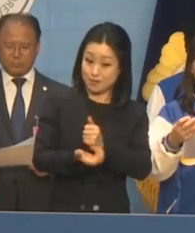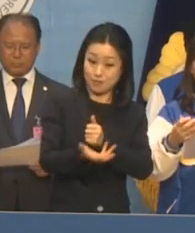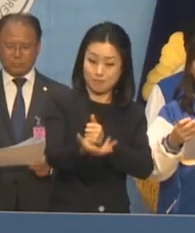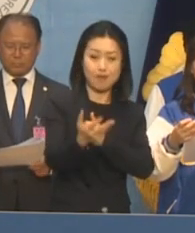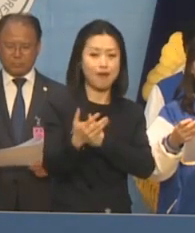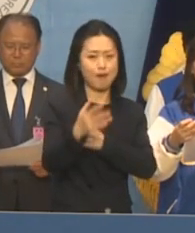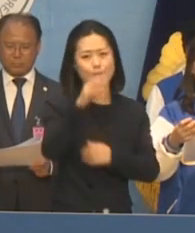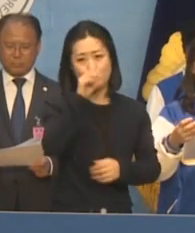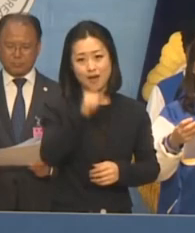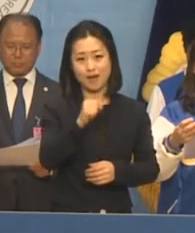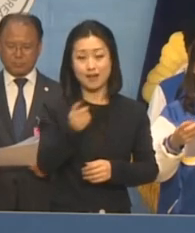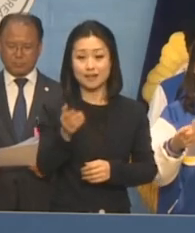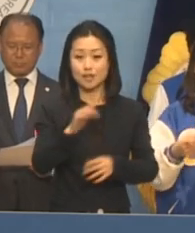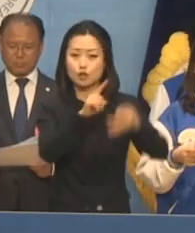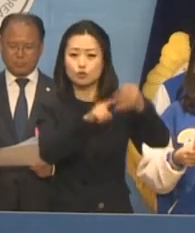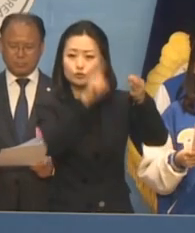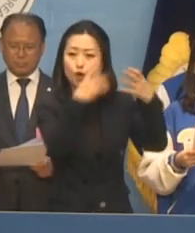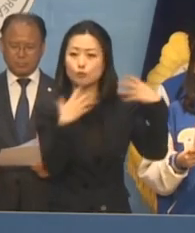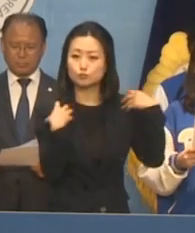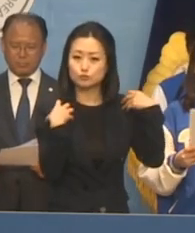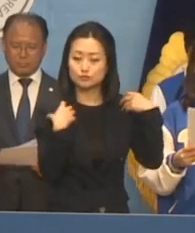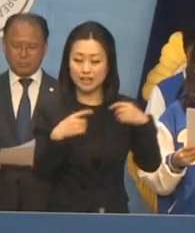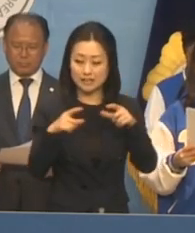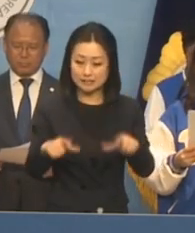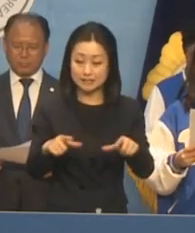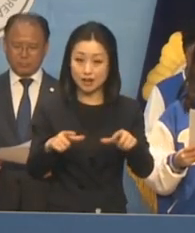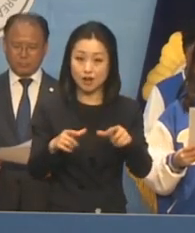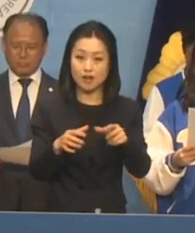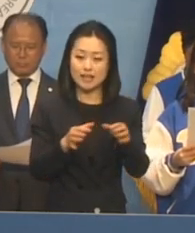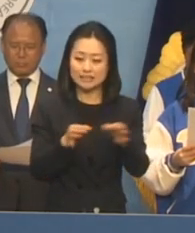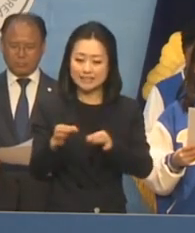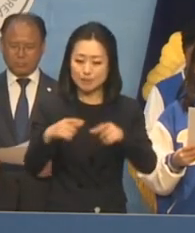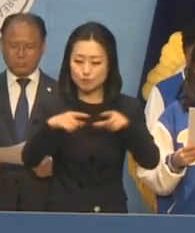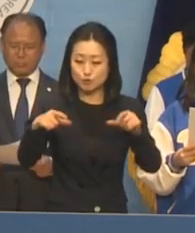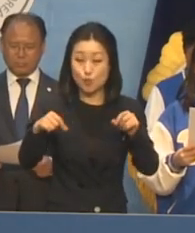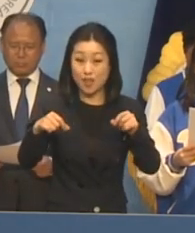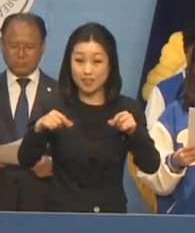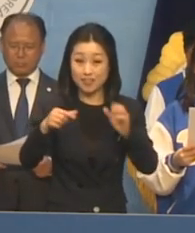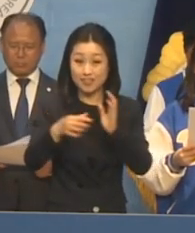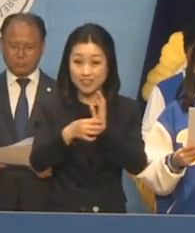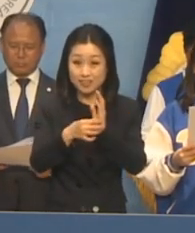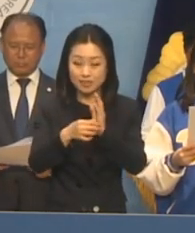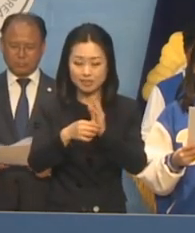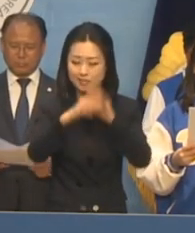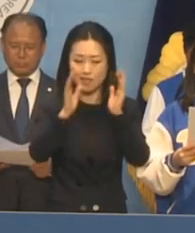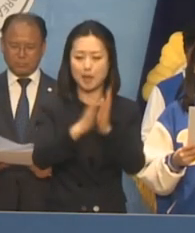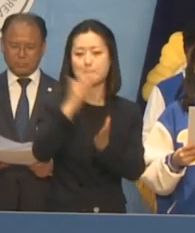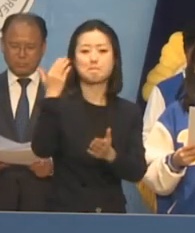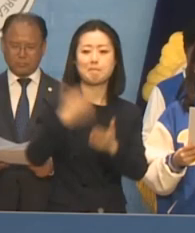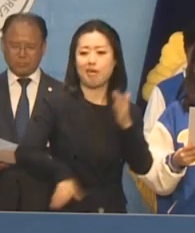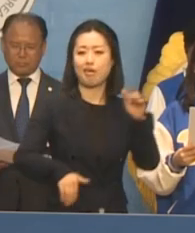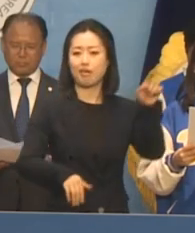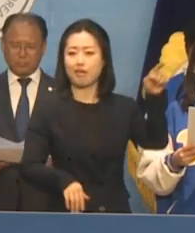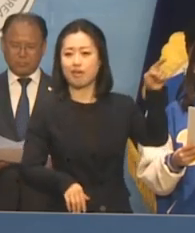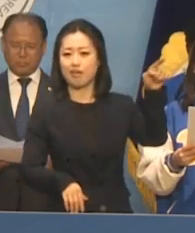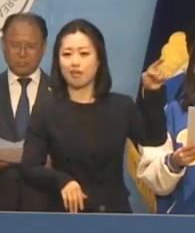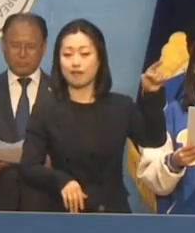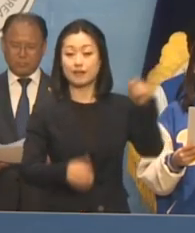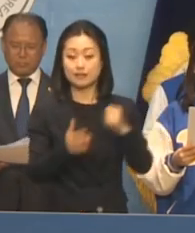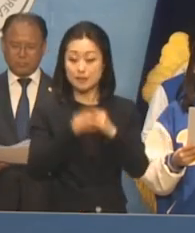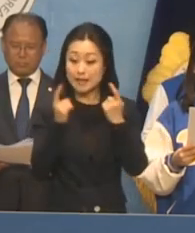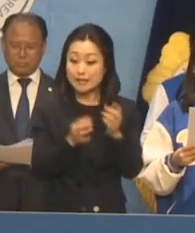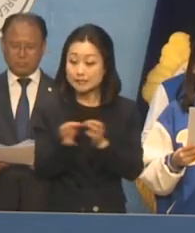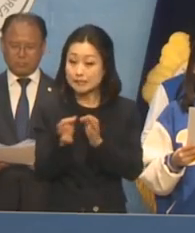입증되었습니다 하지만 윤성열 정부는 지역사랑 상품권 예산을 전액 삭감하는 전을 휘두르며 소상공인